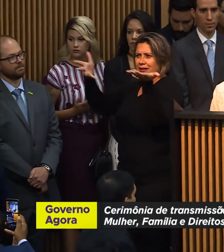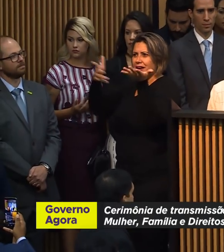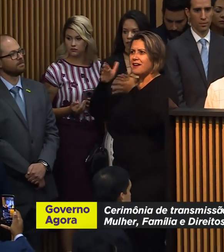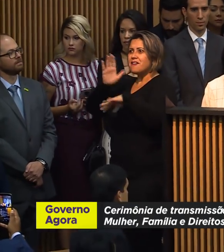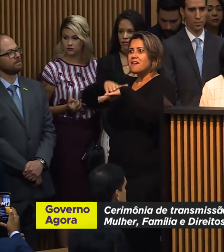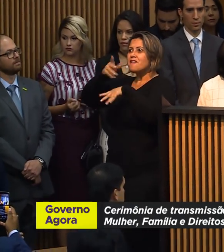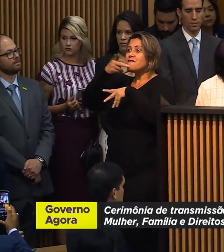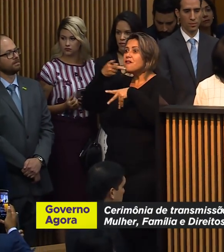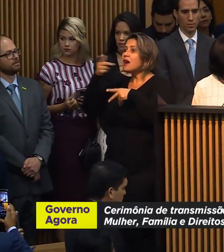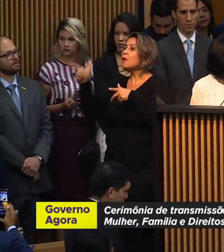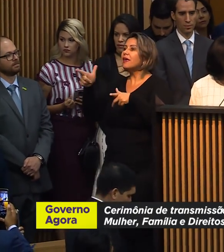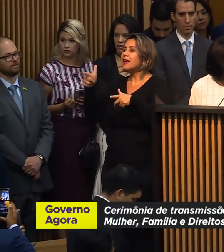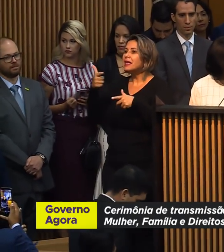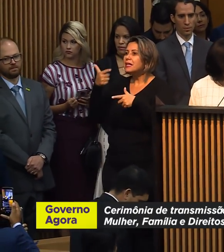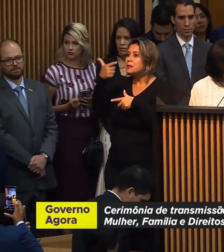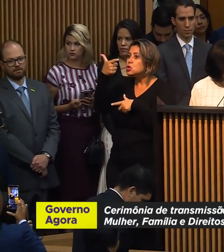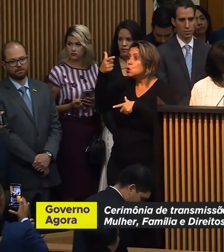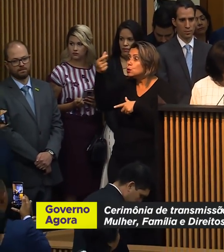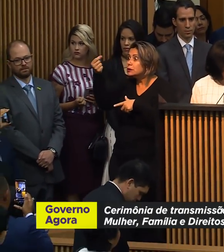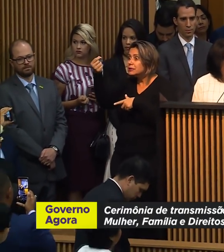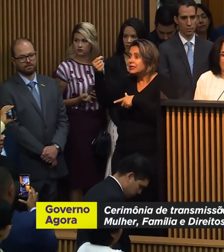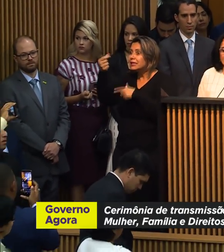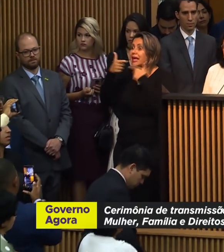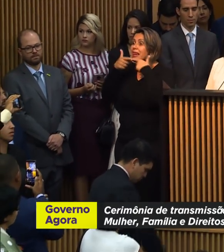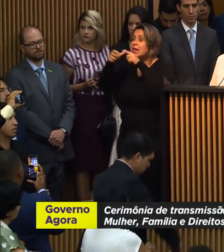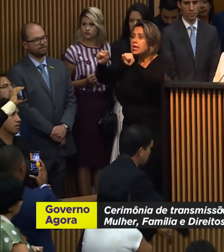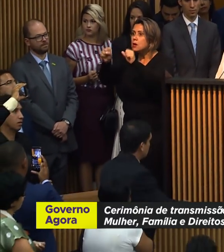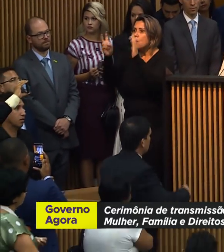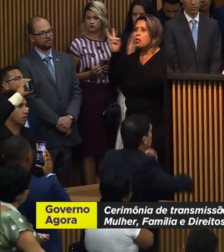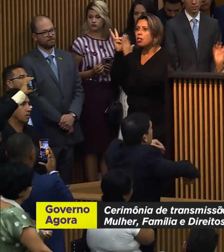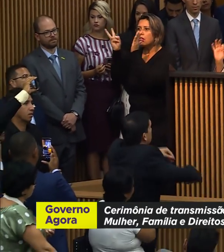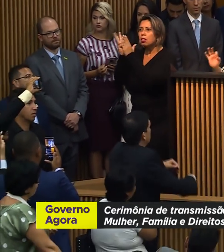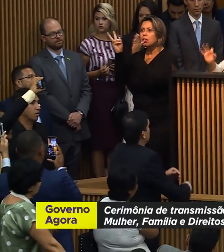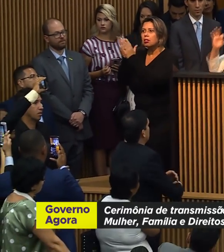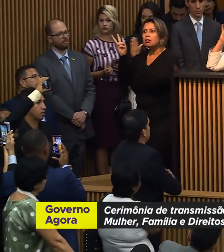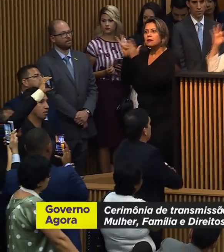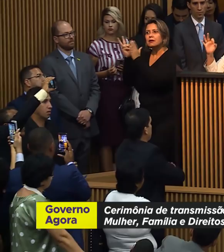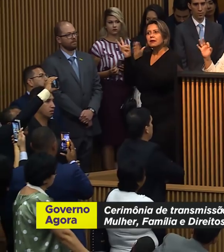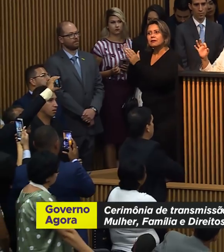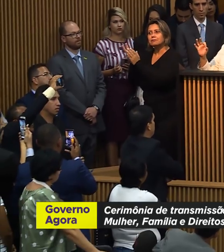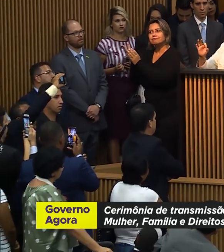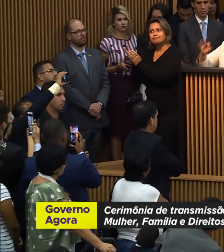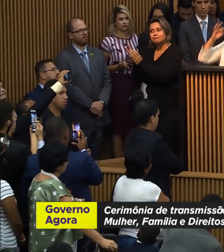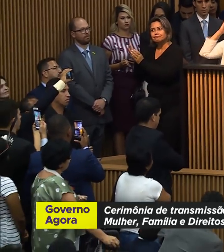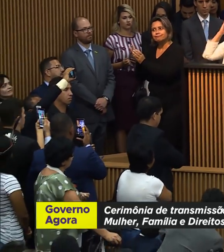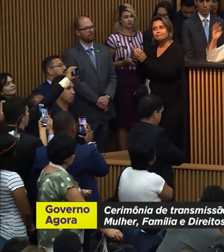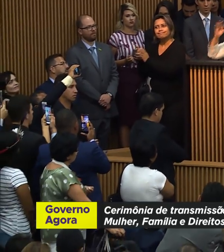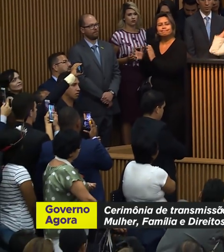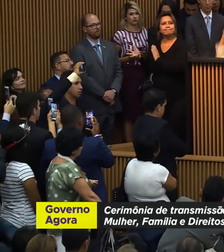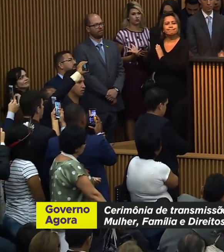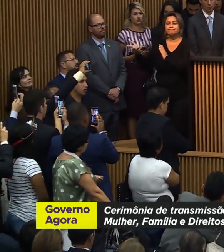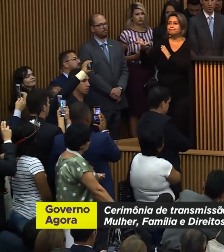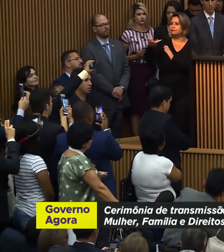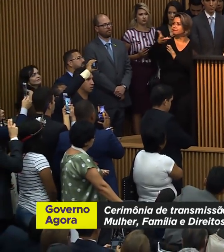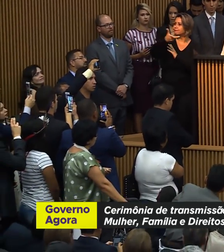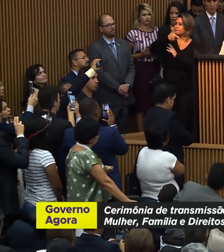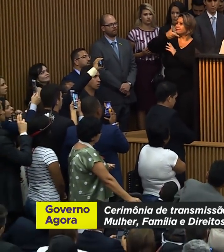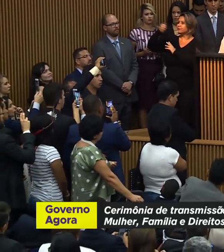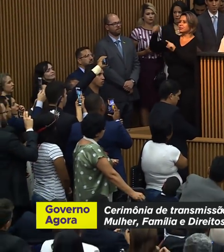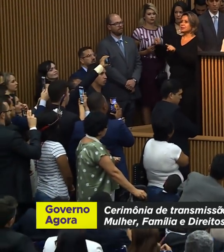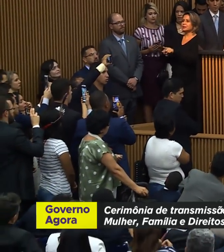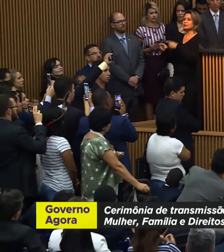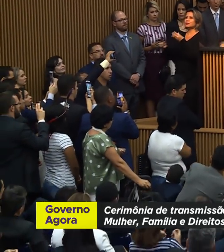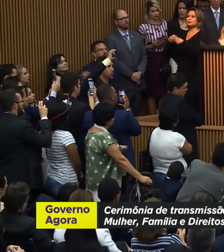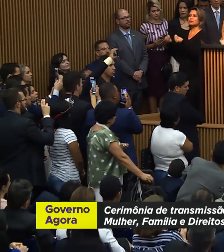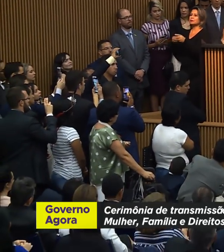de 200 línguas indígenas no Brasil. Esse país é lindo, é belo. A pluralidade cultural desta